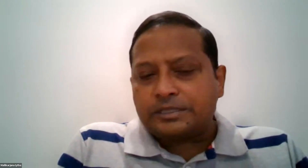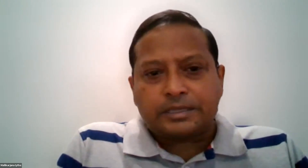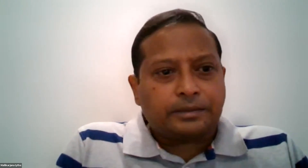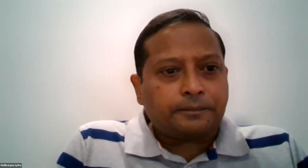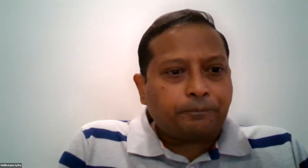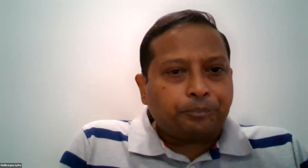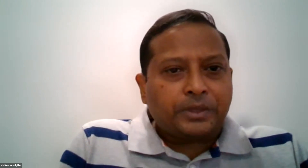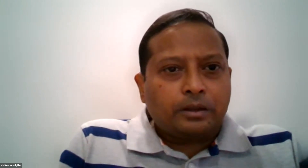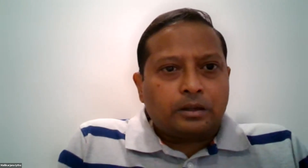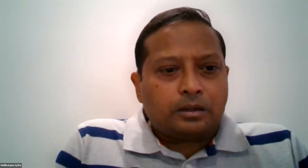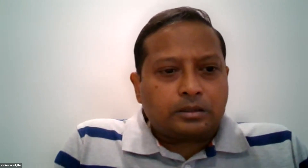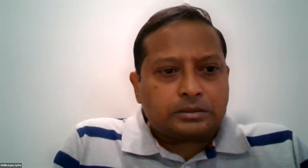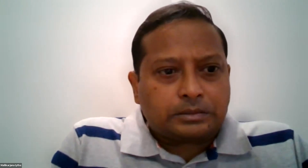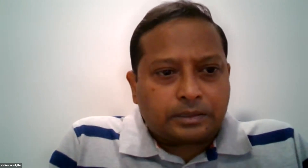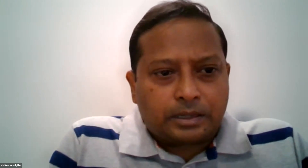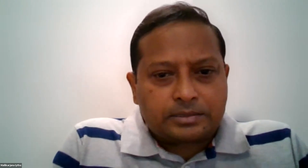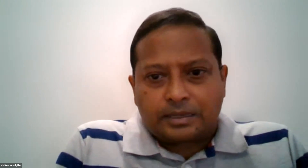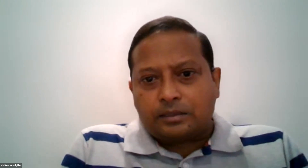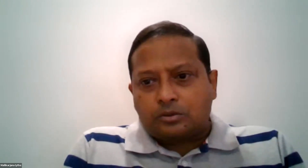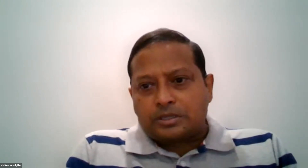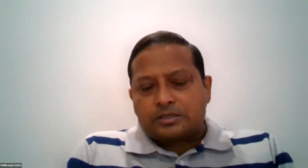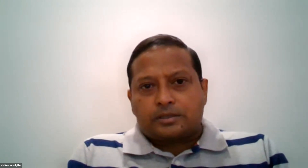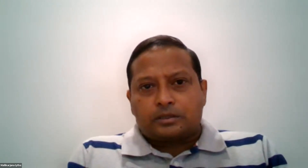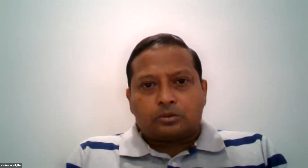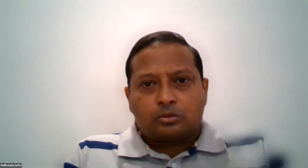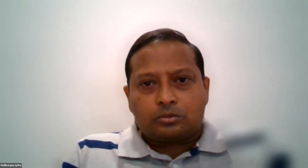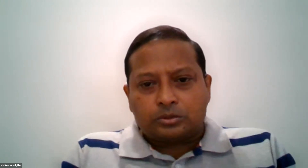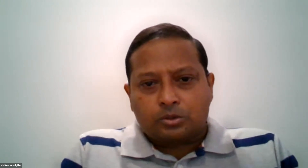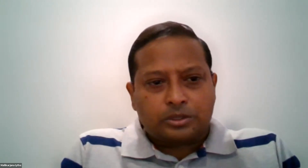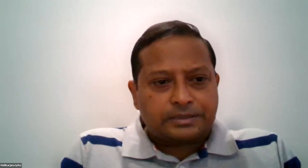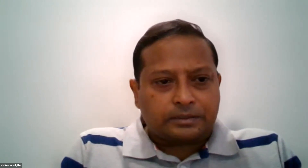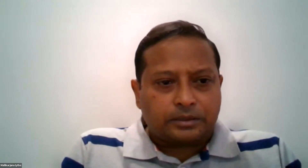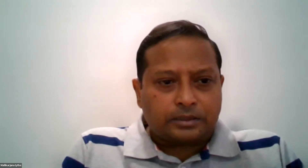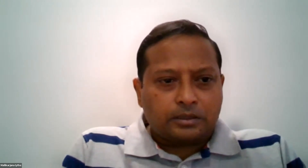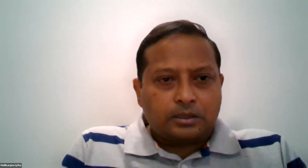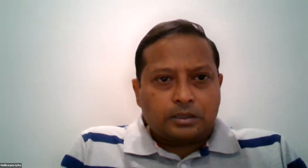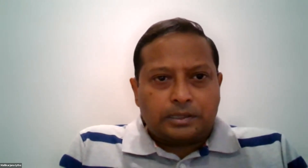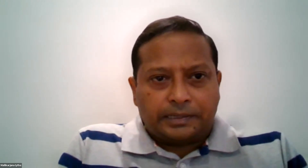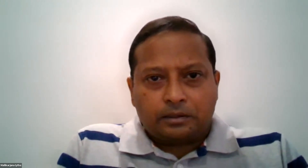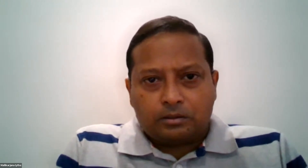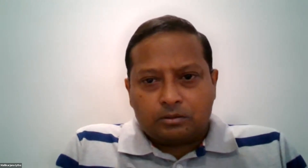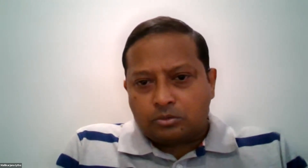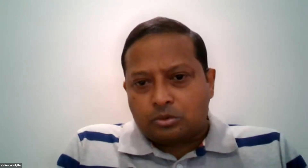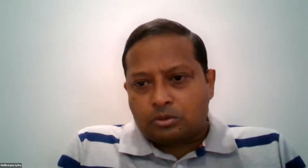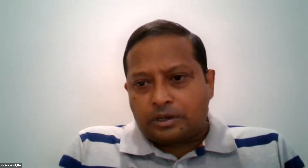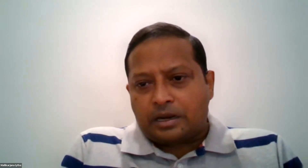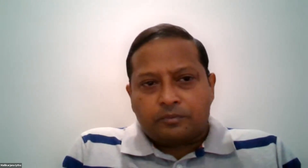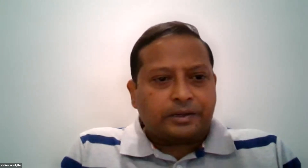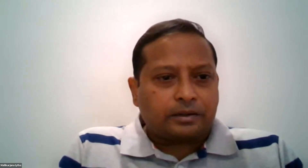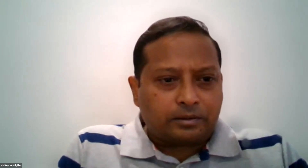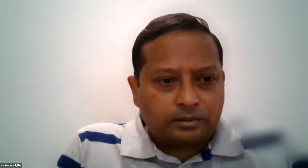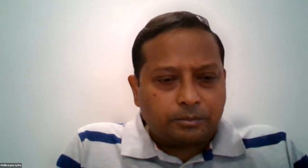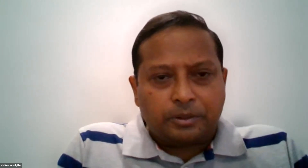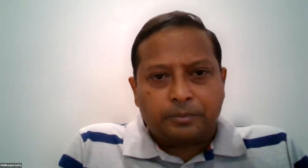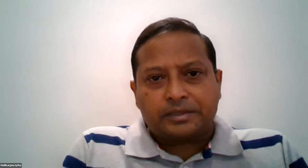का होनी चाहिए। सरकार साधन और संसाधन तो जरूर दे सकती है, लेकिन उसको